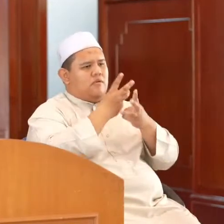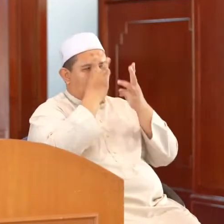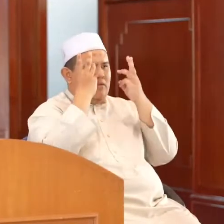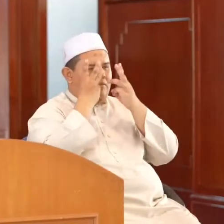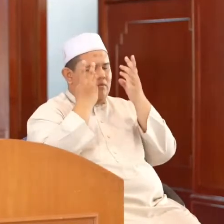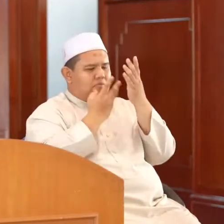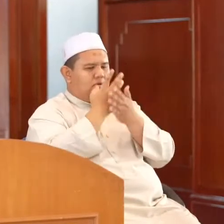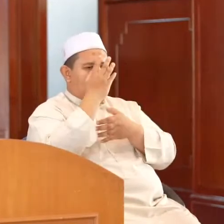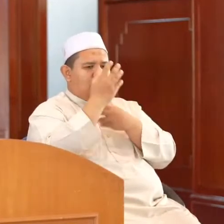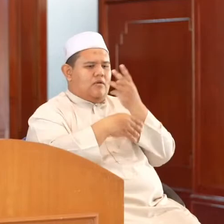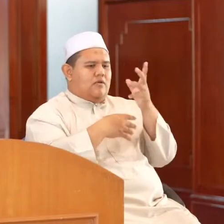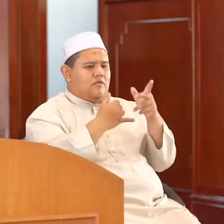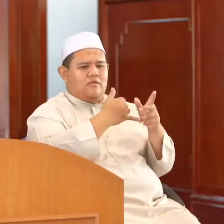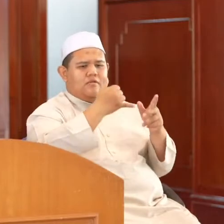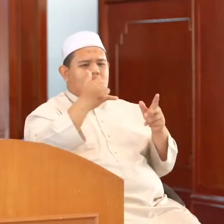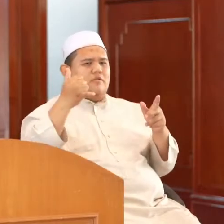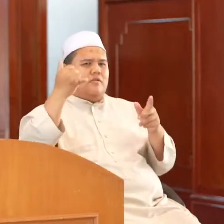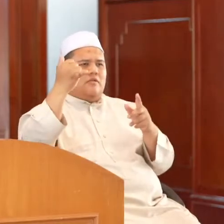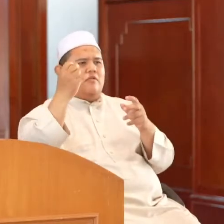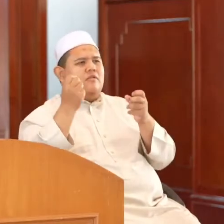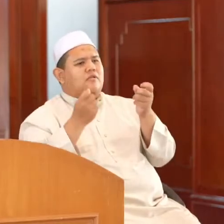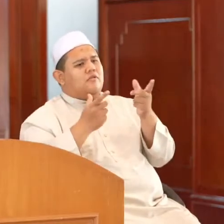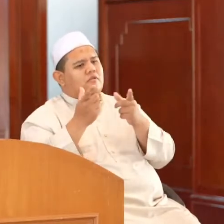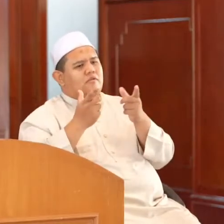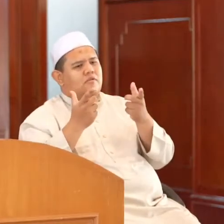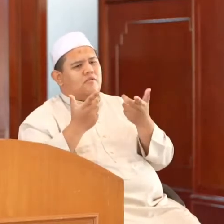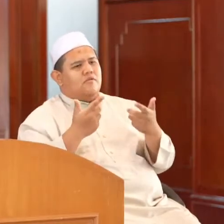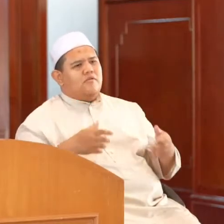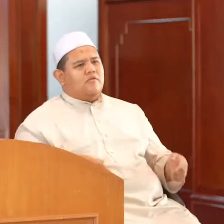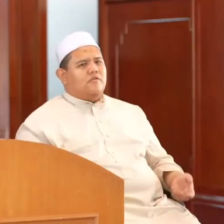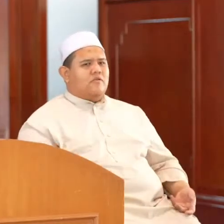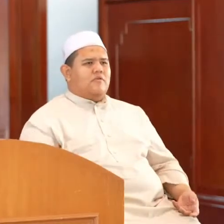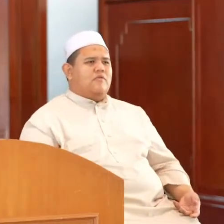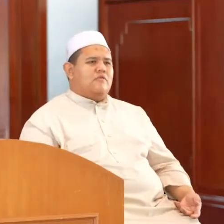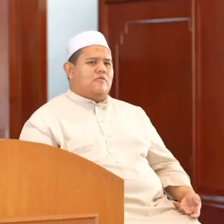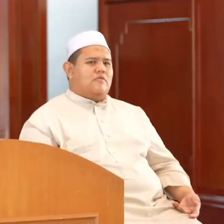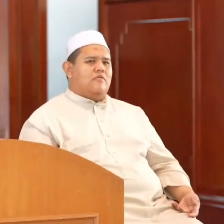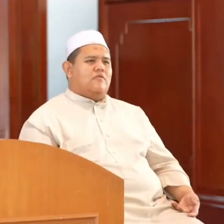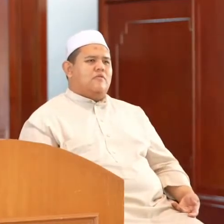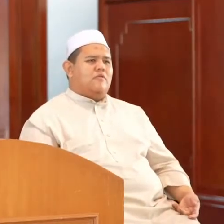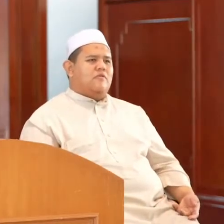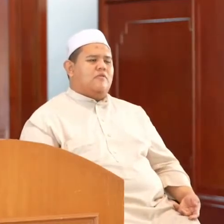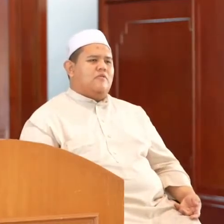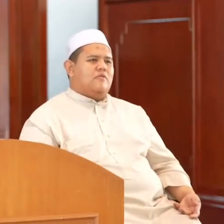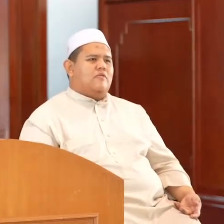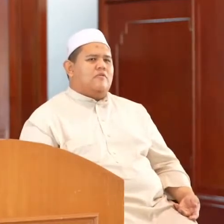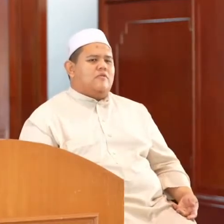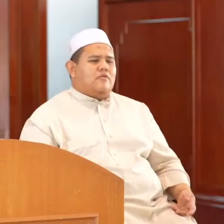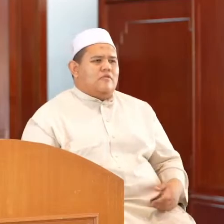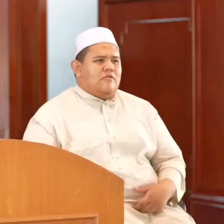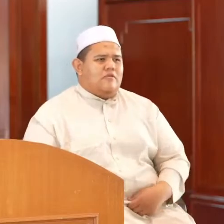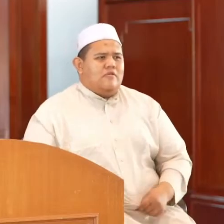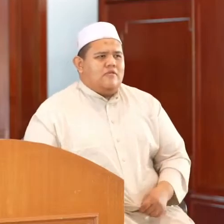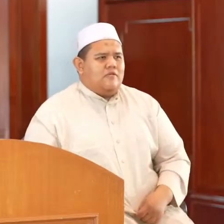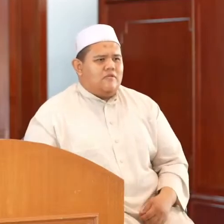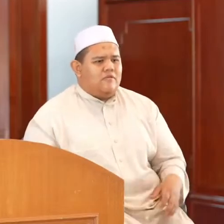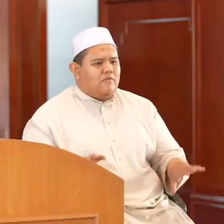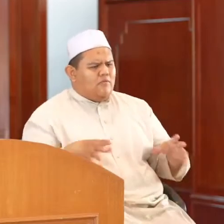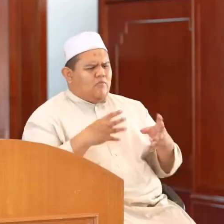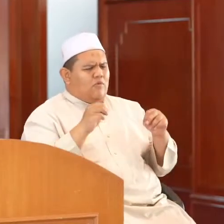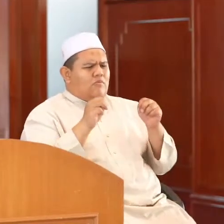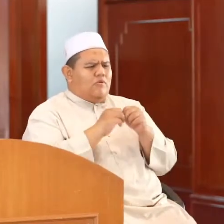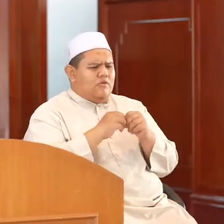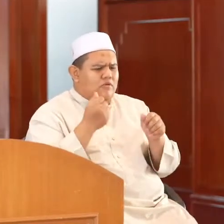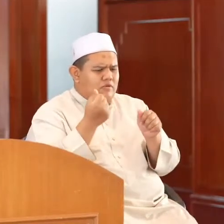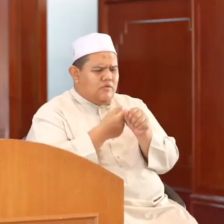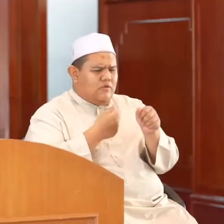semayang. Lepas tu dia naik kereta. Orang azan dah, orang komat dah pulak, dia semayang bawa. Buatlah gitu. Setiap